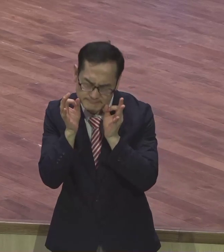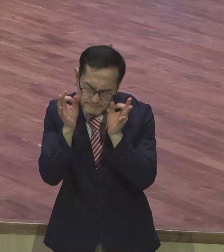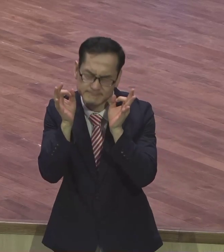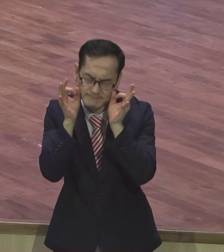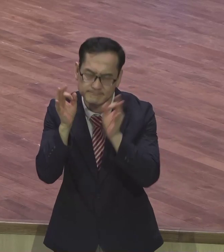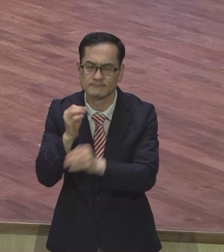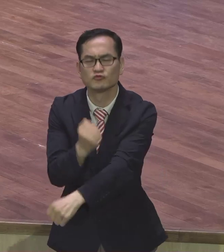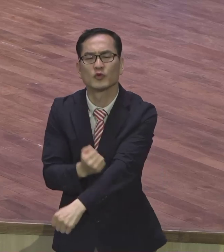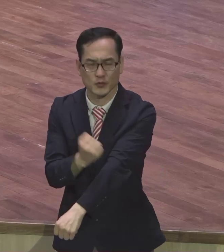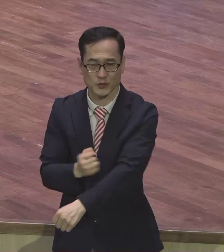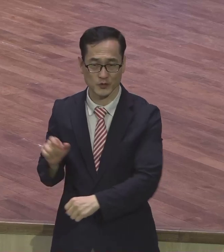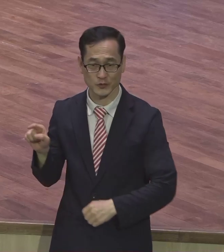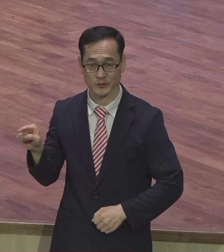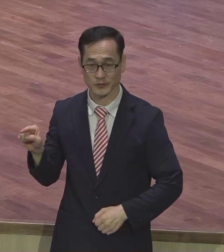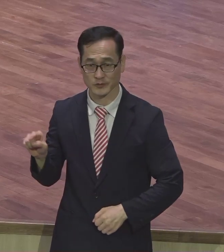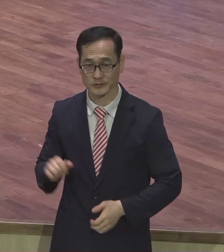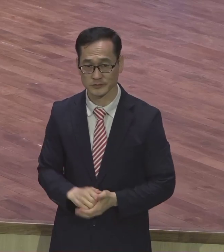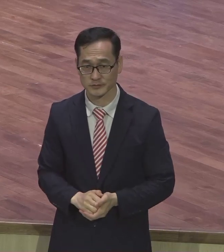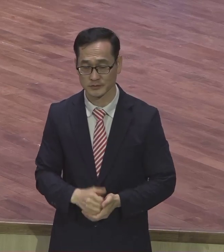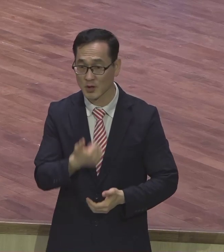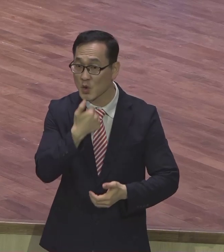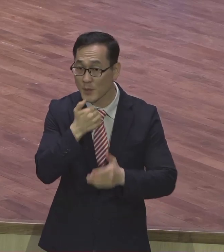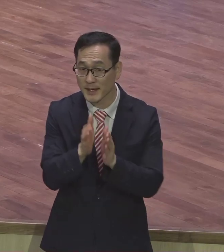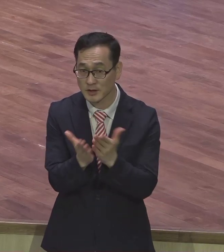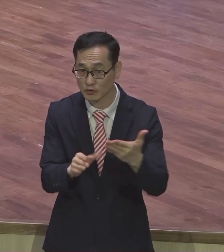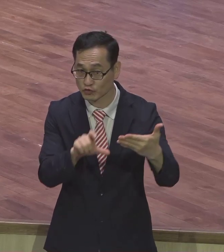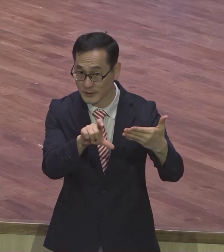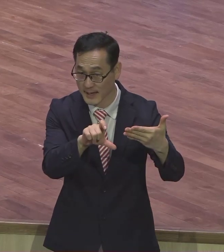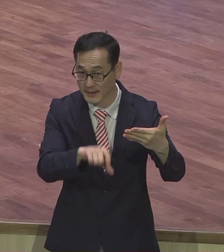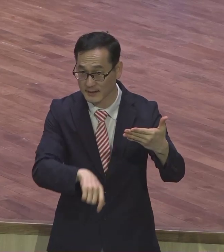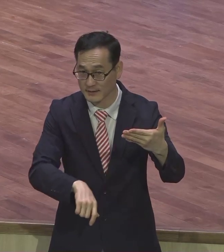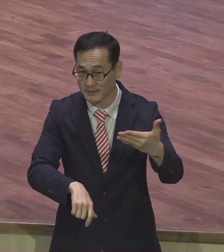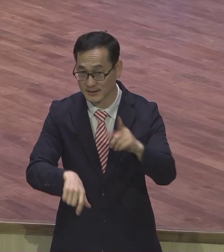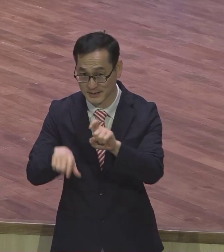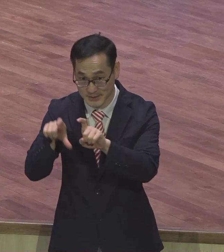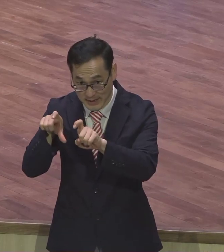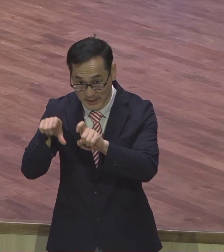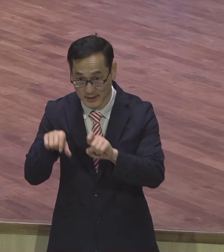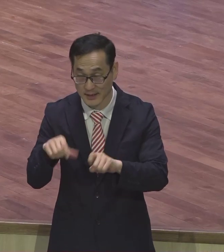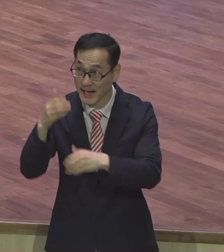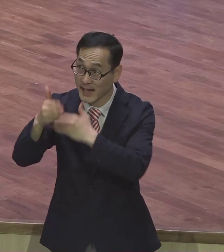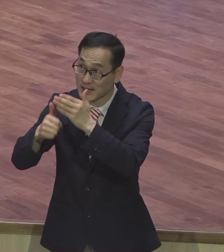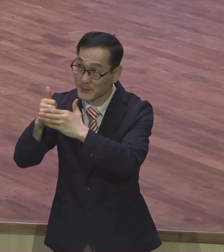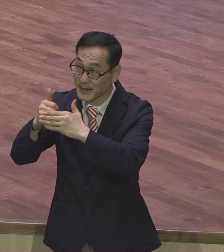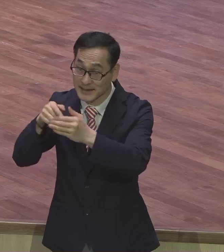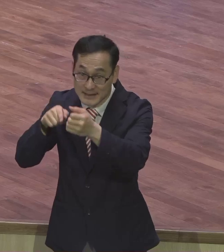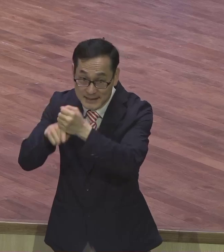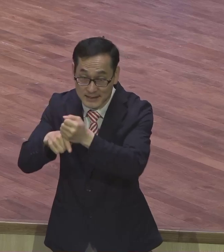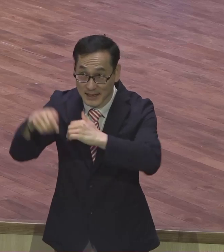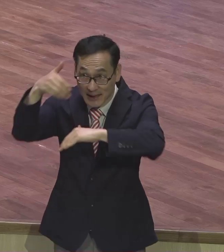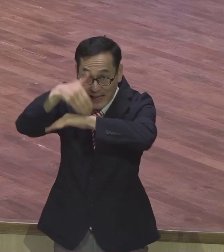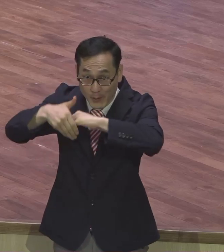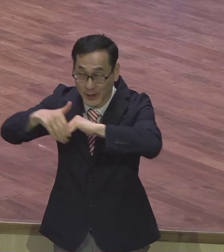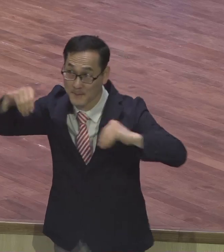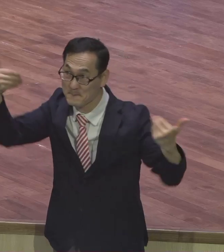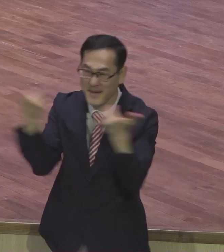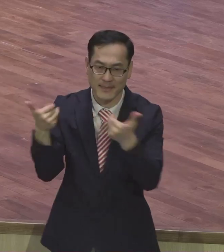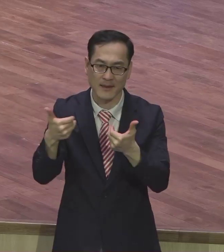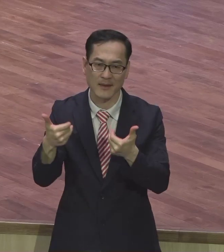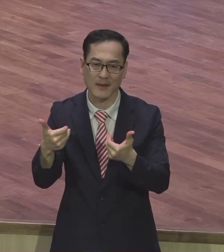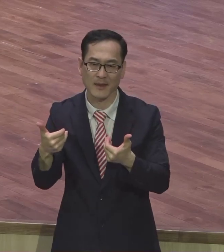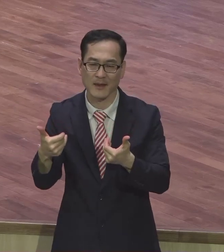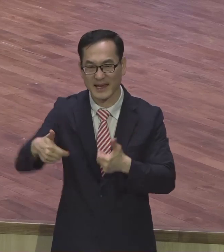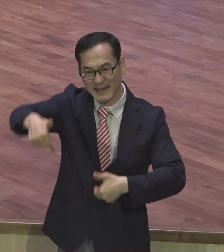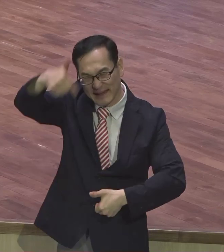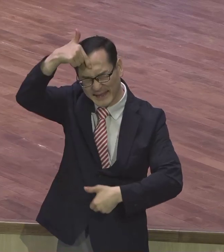로마서 9장에서 11장까지 보면 사도 바울은 하나님의 뜻과 괴가는 정반대 옛틀에 견고하게